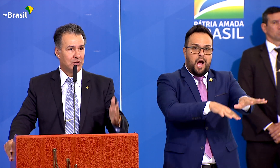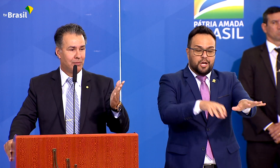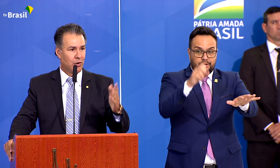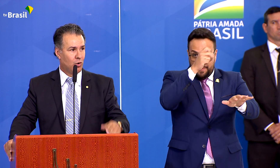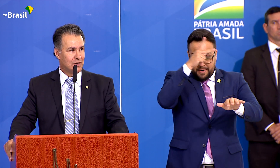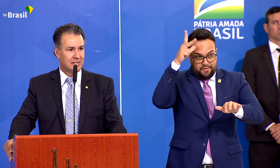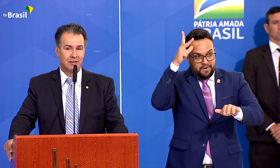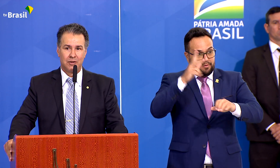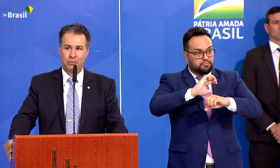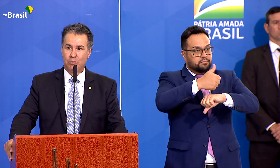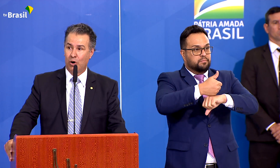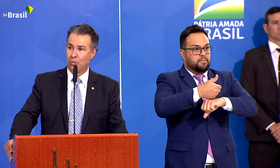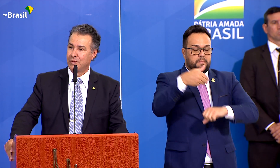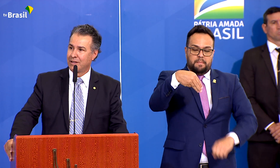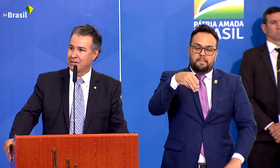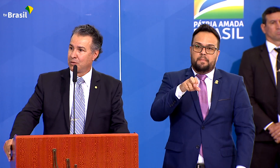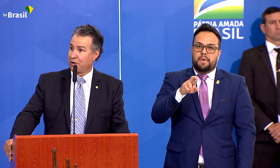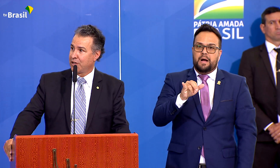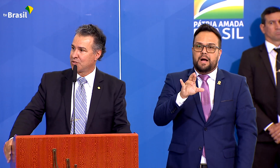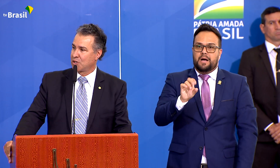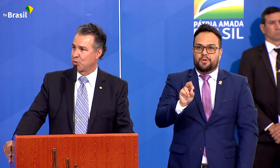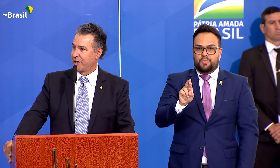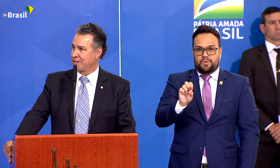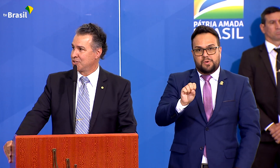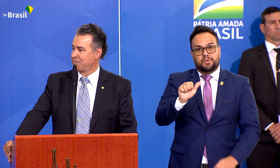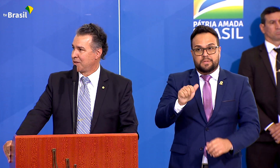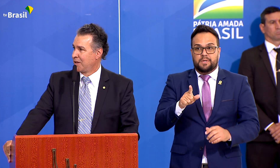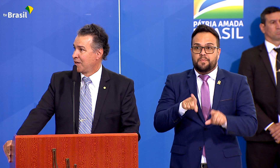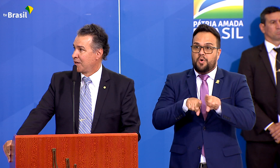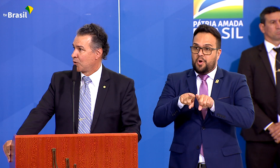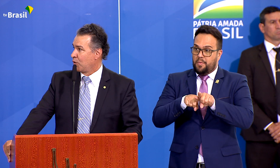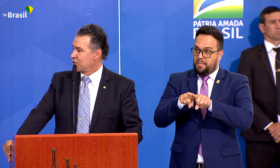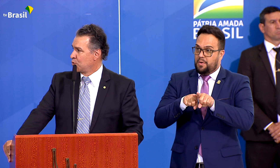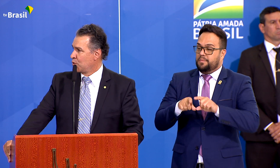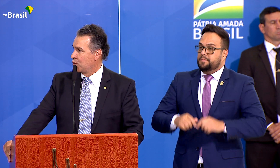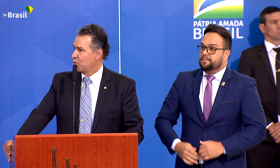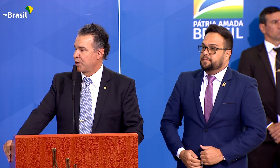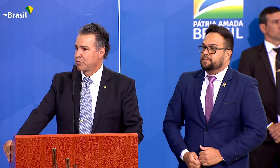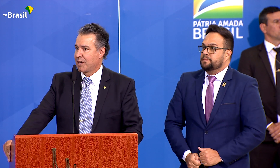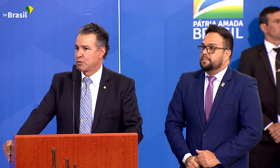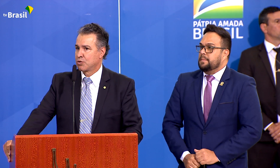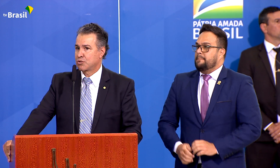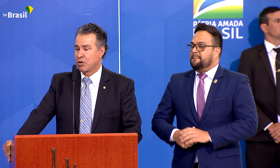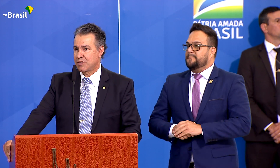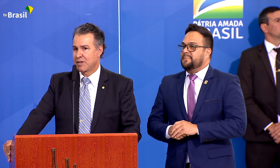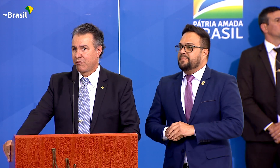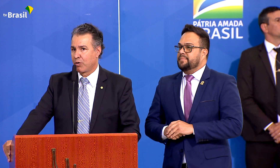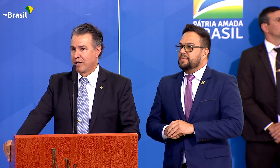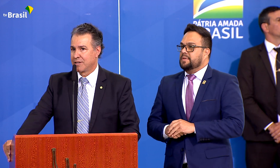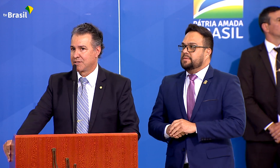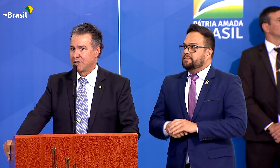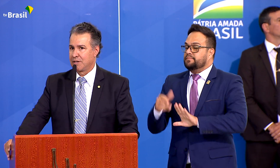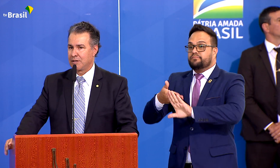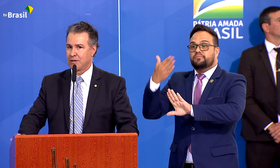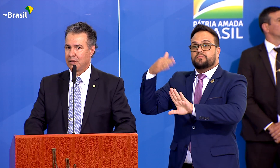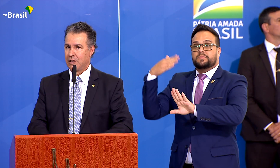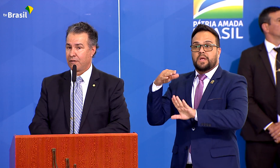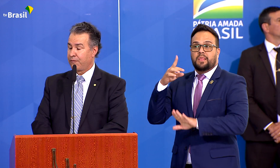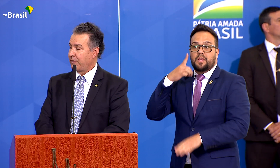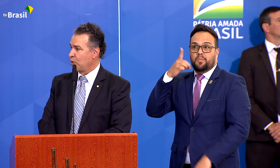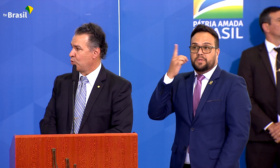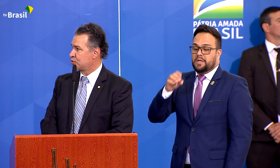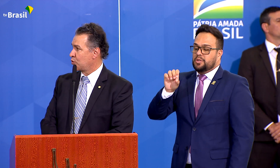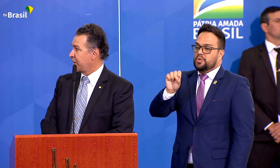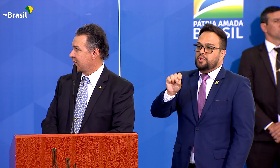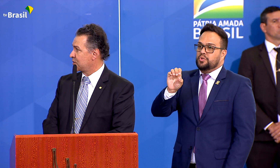nome do o Prefeito Mário Rosa meu irmão do prefeito de Salto Grande quando o deputado Sóstenes Cavalcante